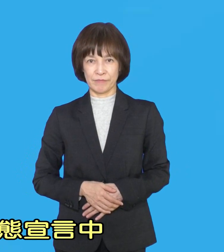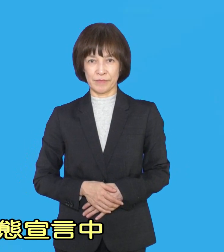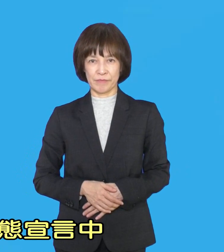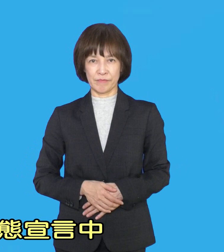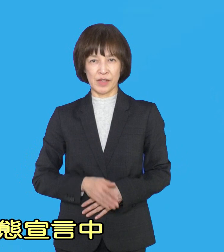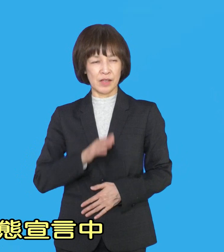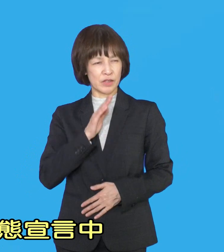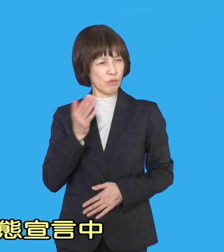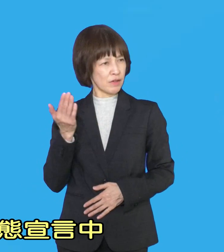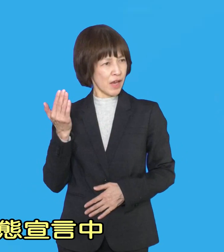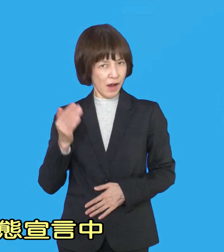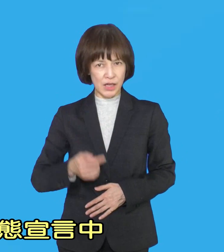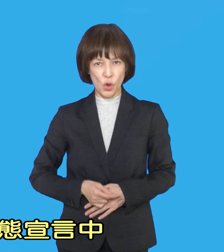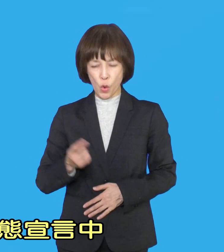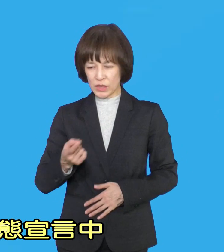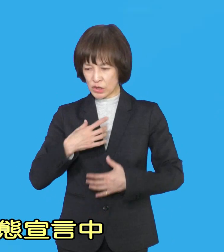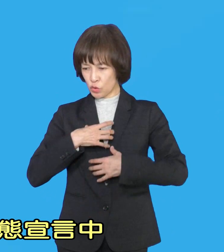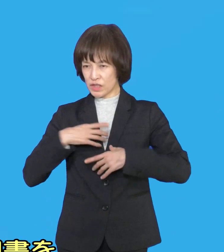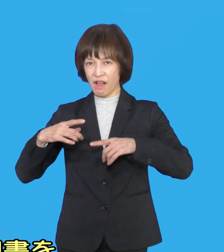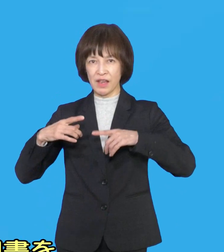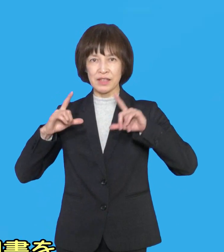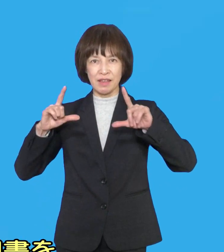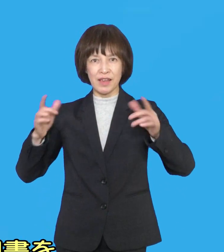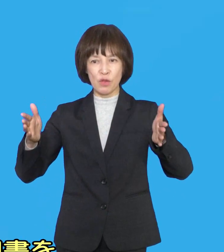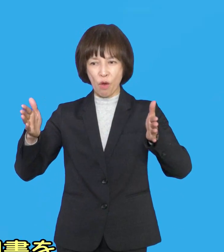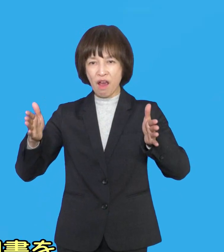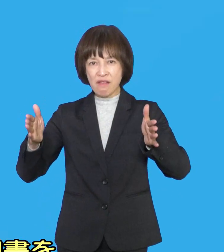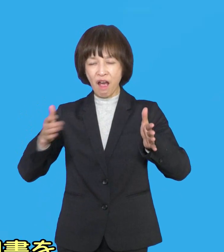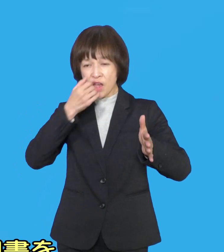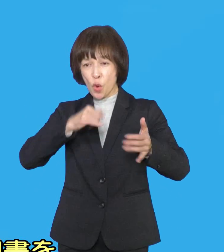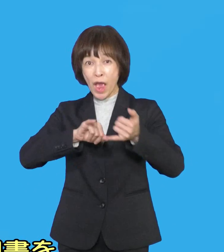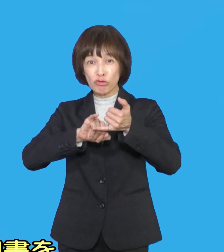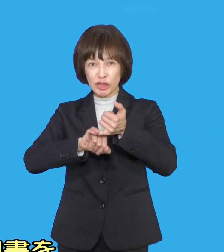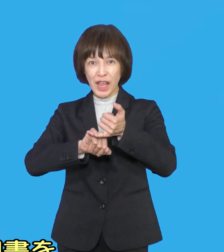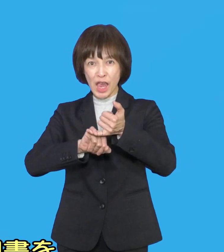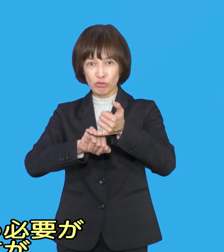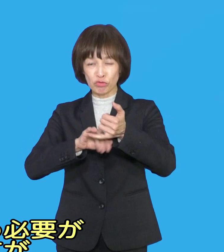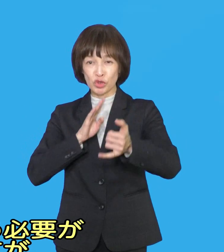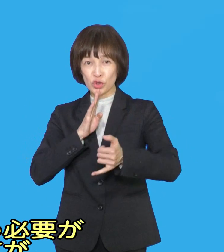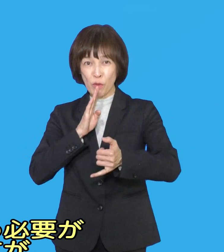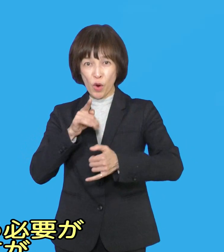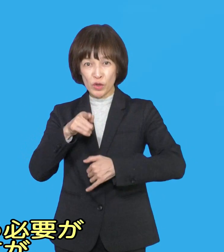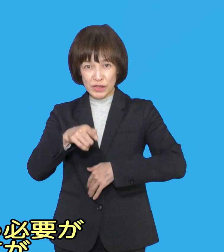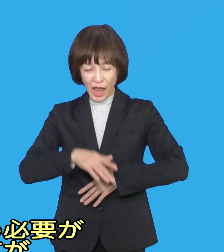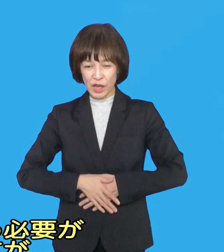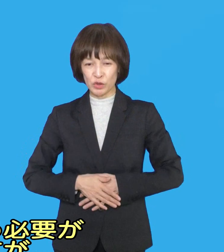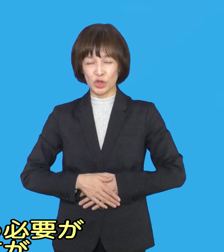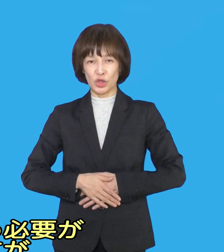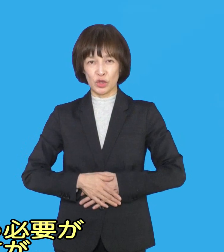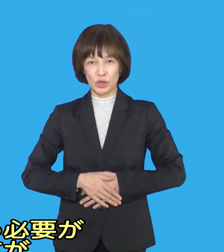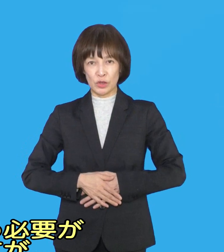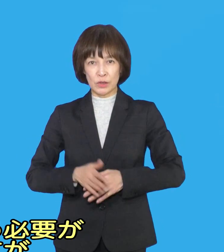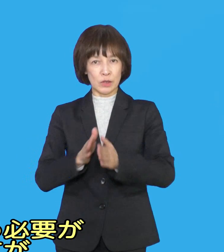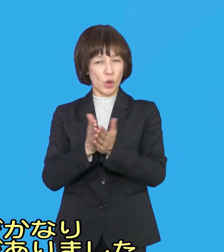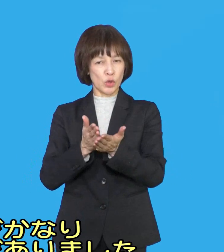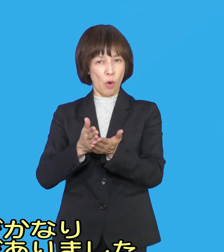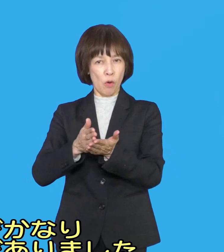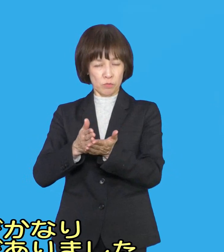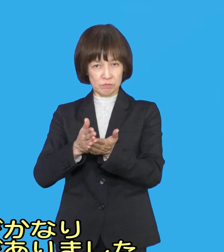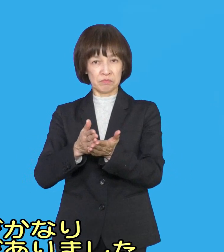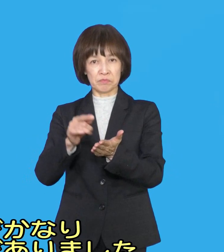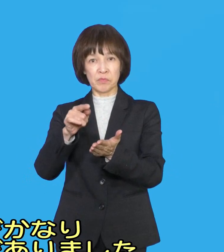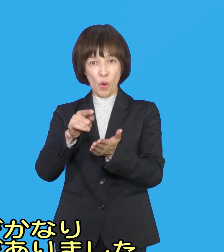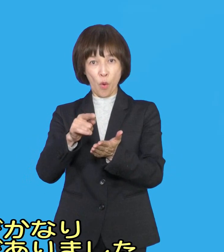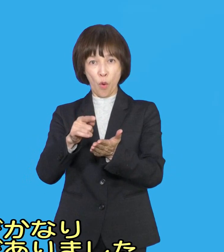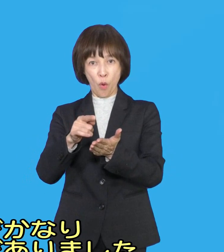は前回の緊急事態宣言中というのは、その予約している図書を取りに来てもらう必要が普通はあるんですが、その予